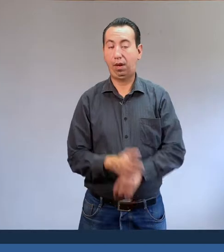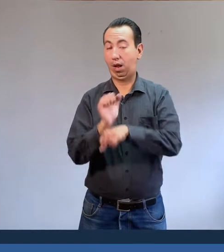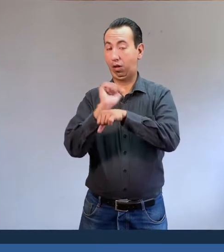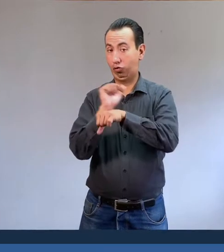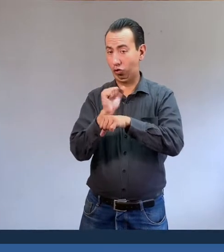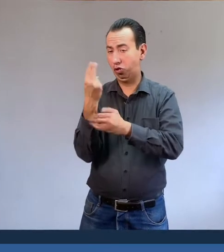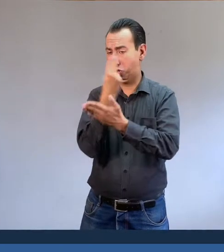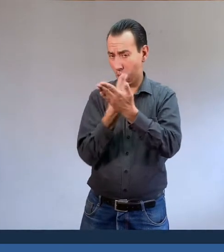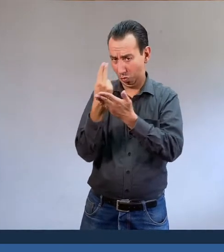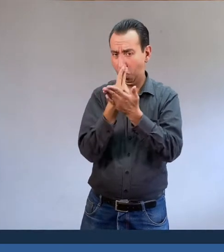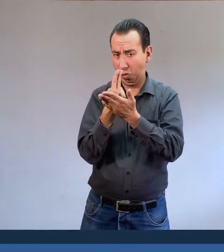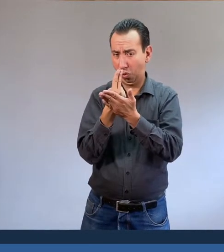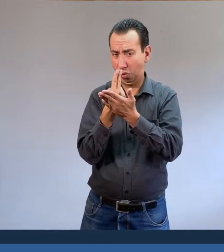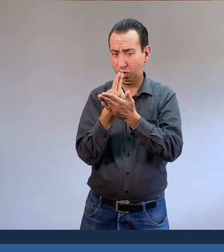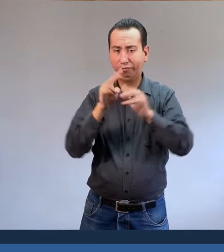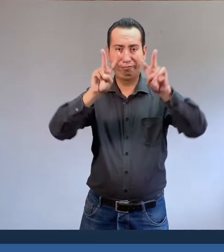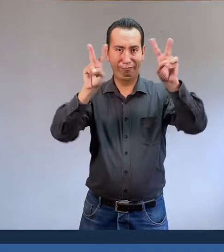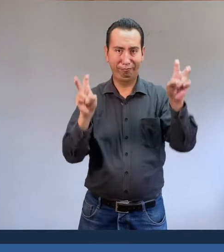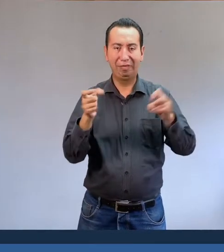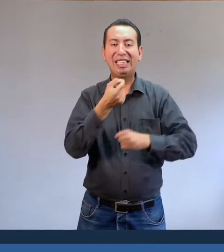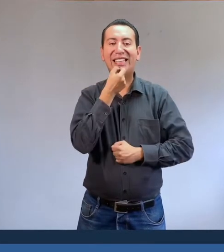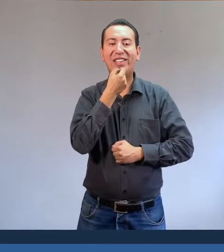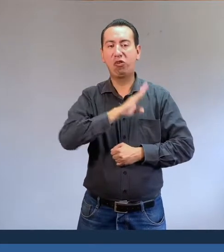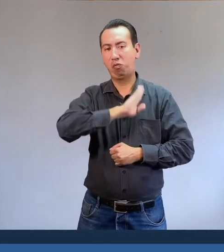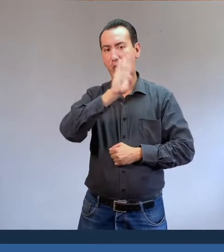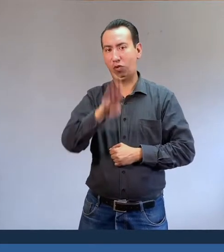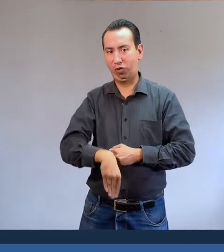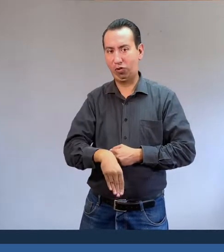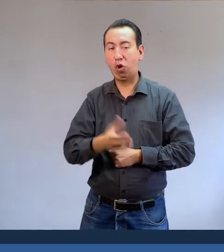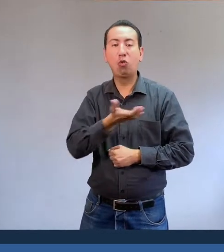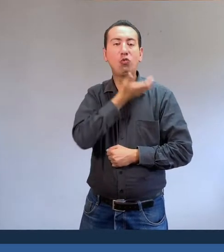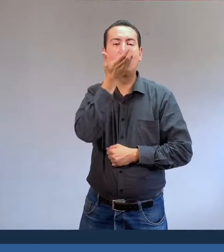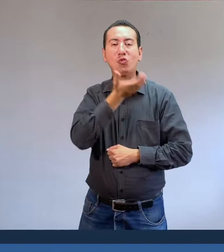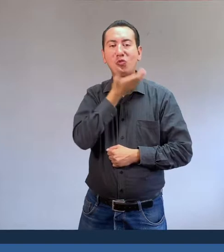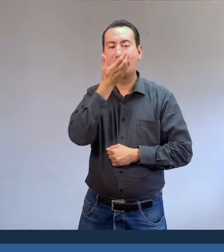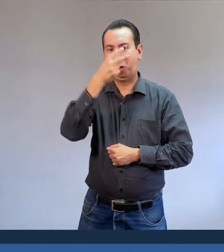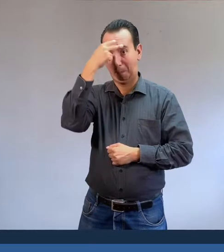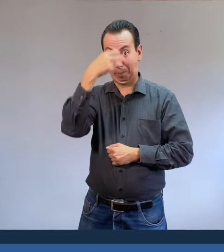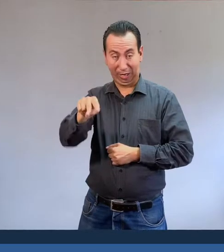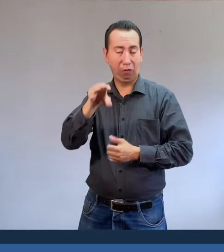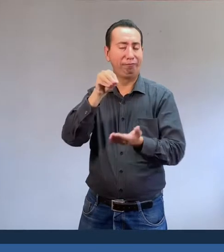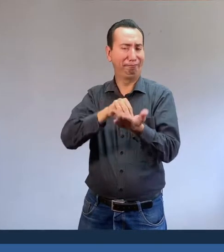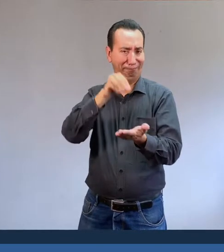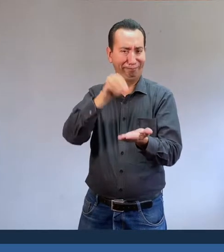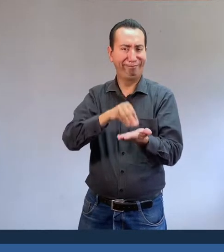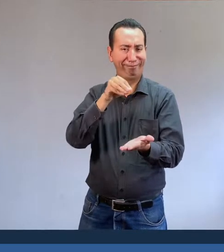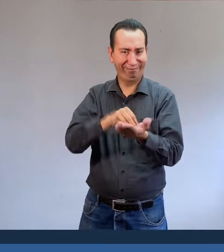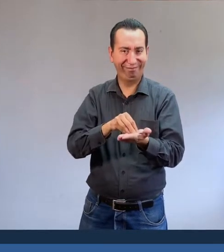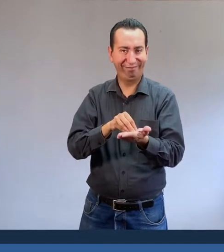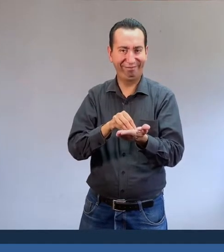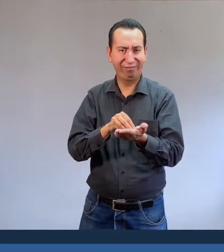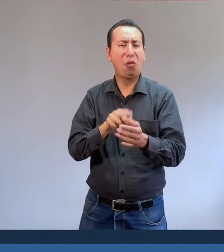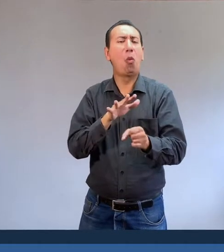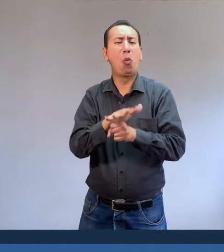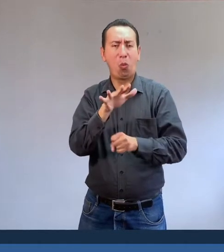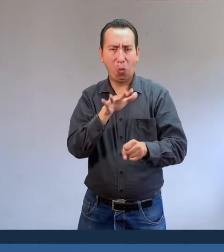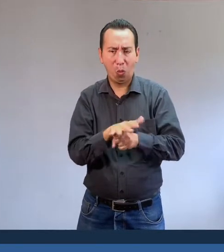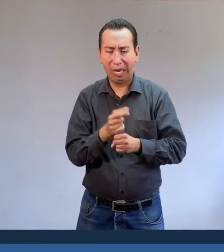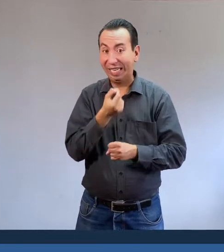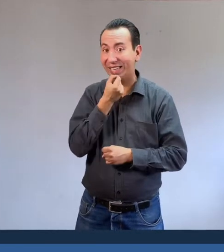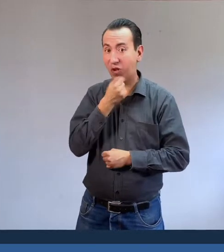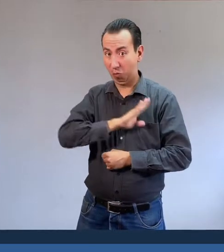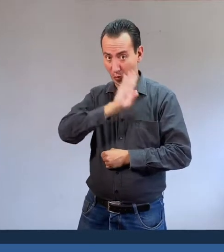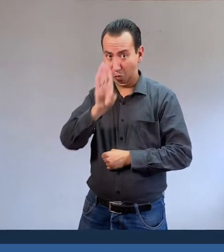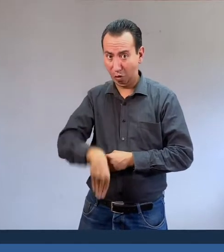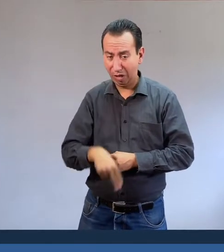La autora dejó testimonio en Niño Muerto de una de las tradiciones religiosas que aún se practican en México, la de retratar a los niños